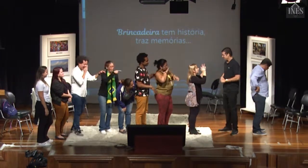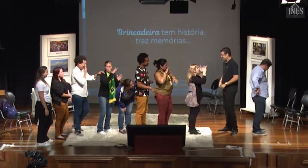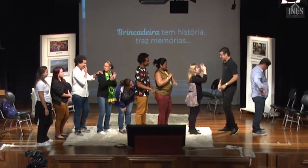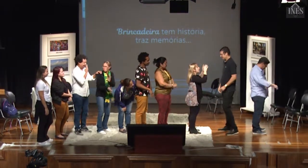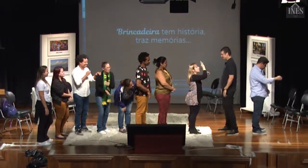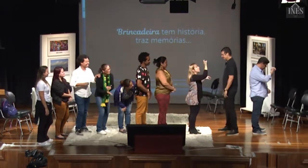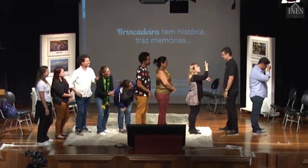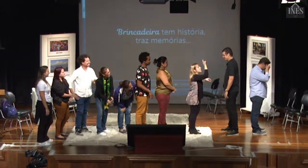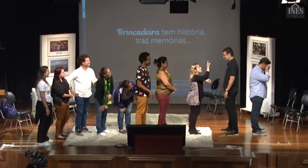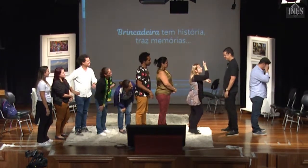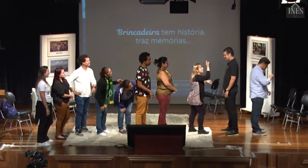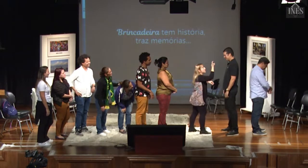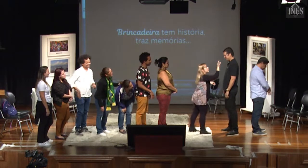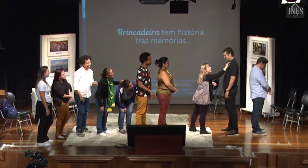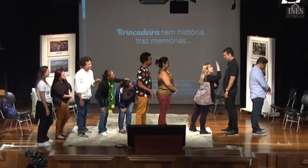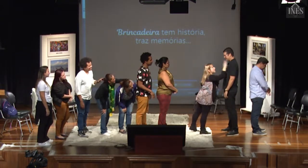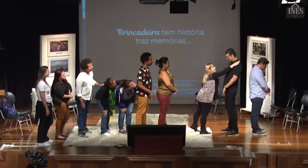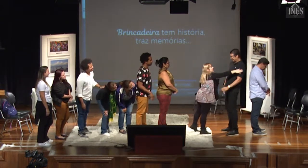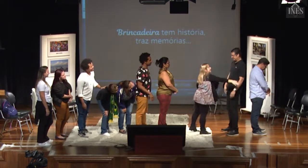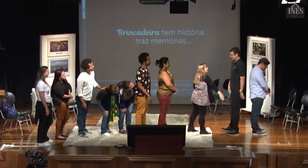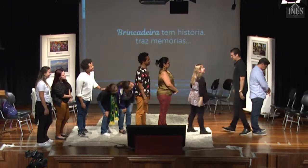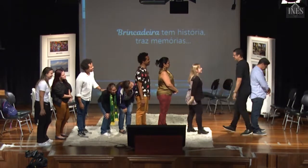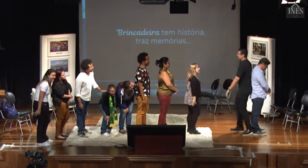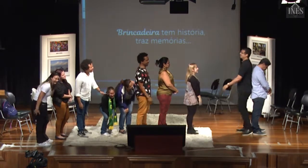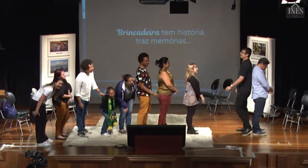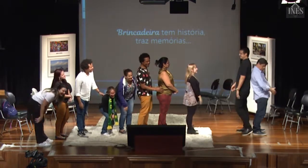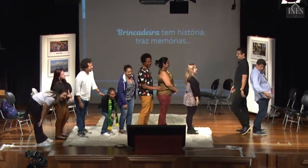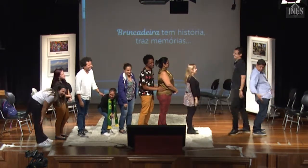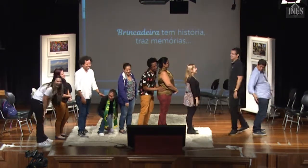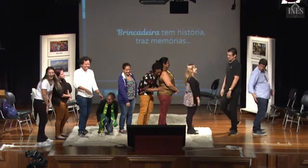Tava conversando, mosquito te picou e eu matei.